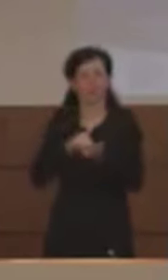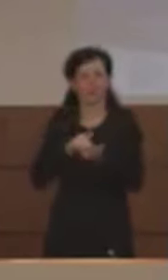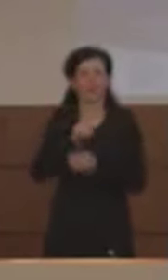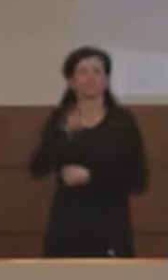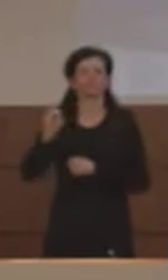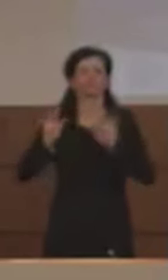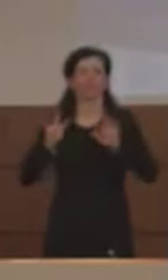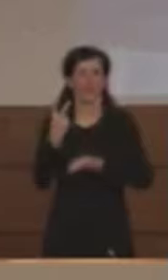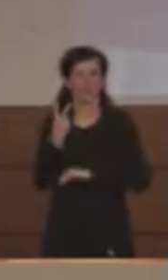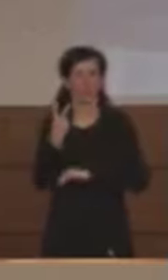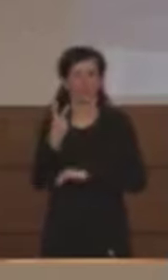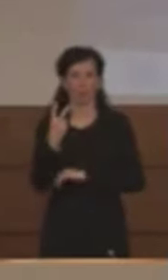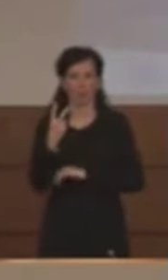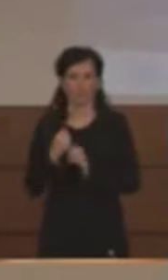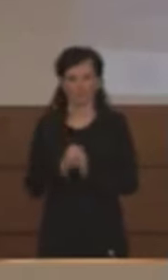24.392